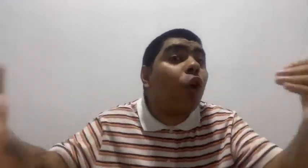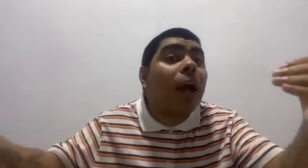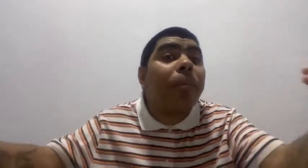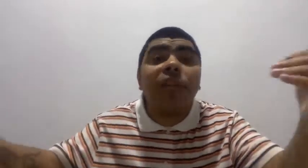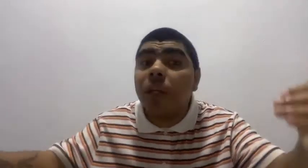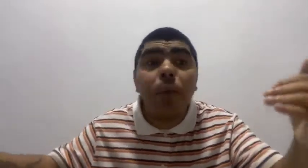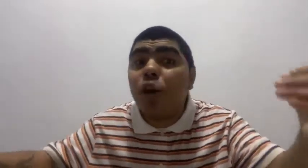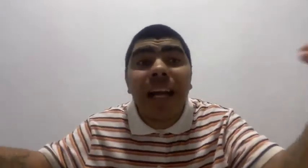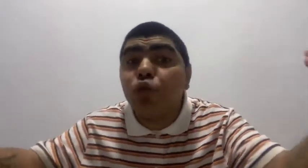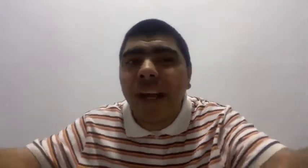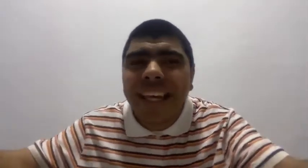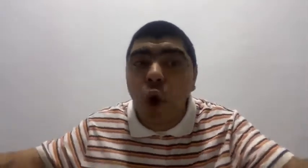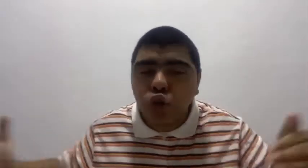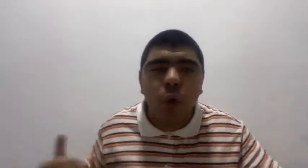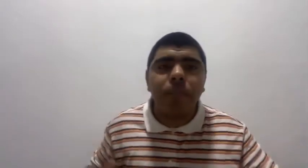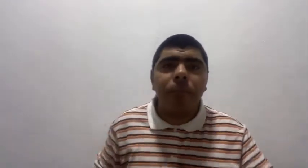al principio no es causa de gozo.